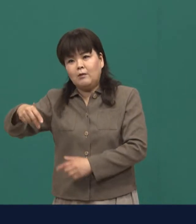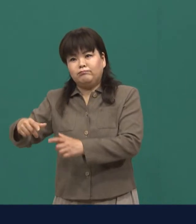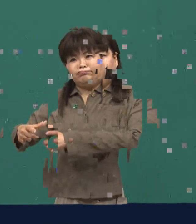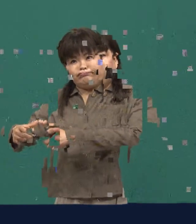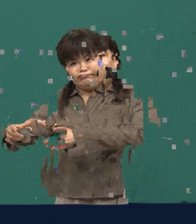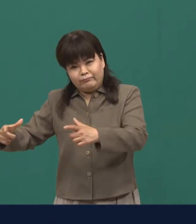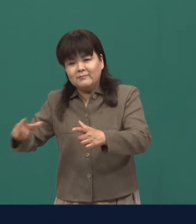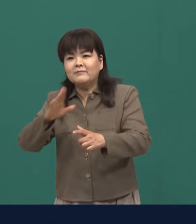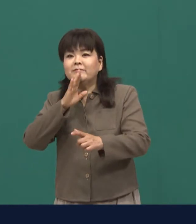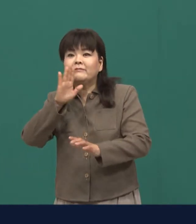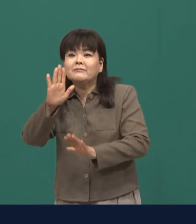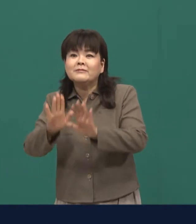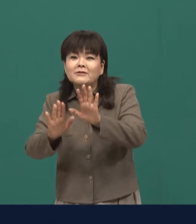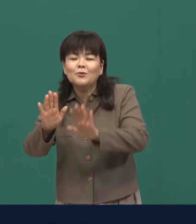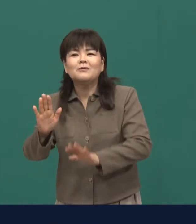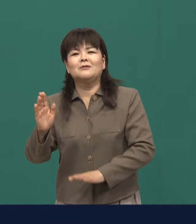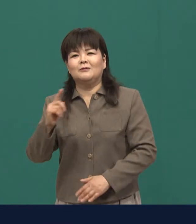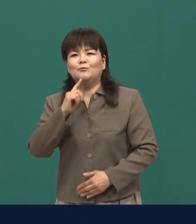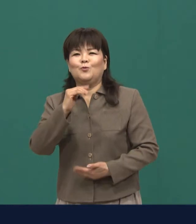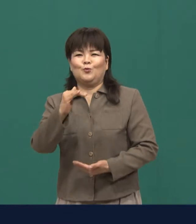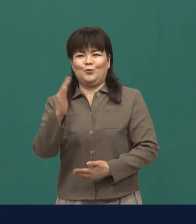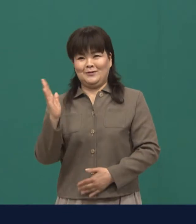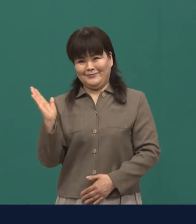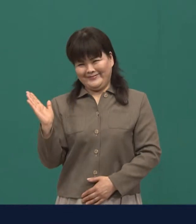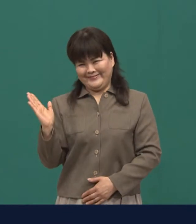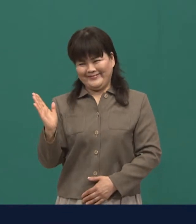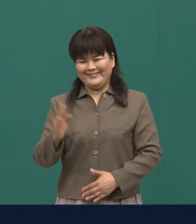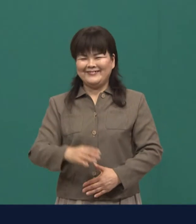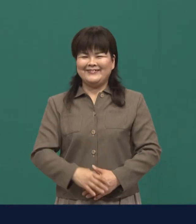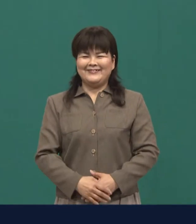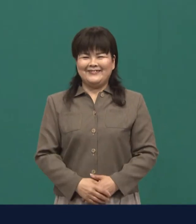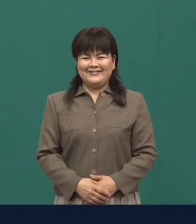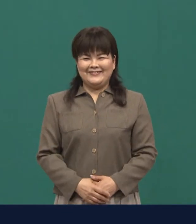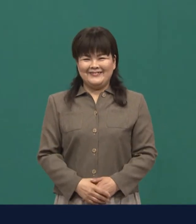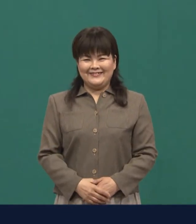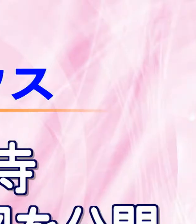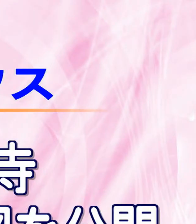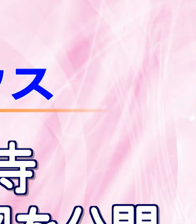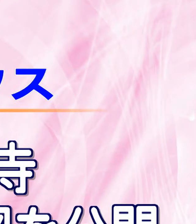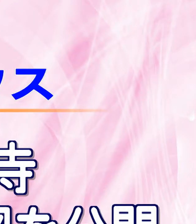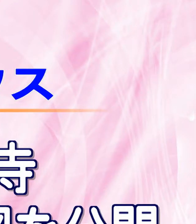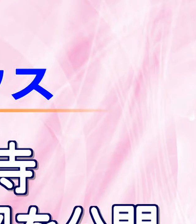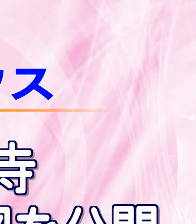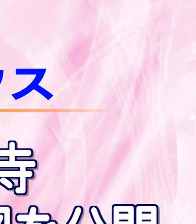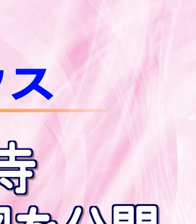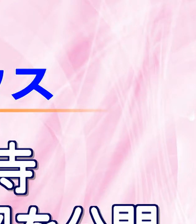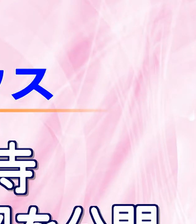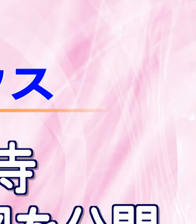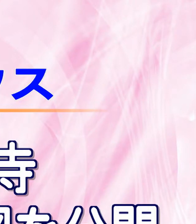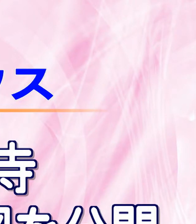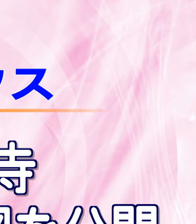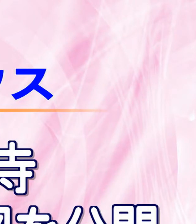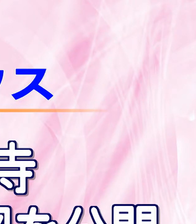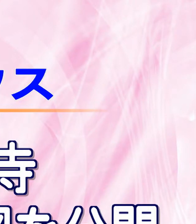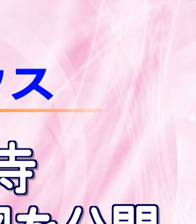りつつある現況ということです。